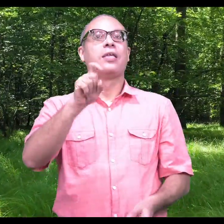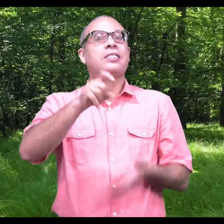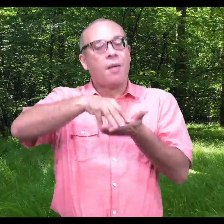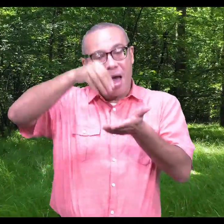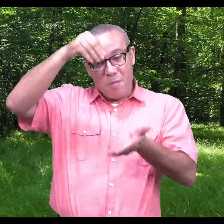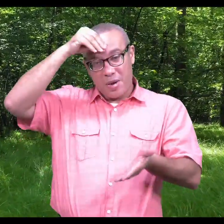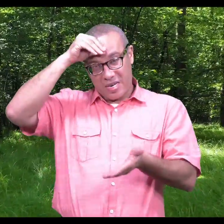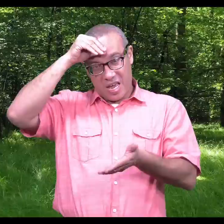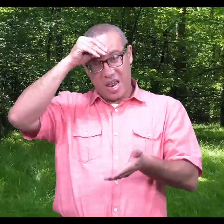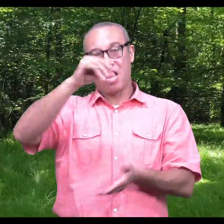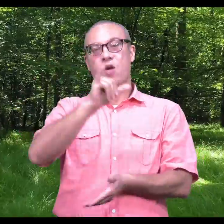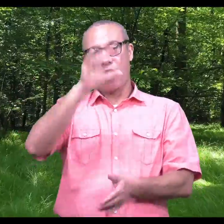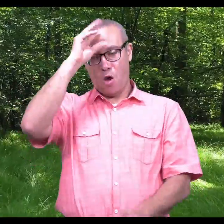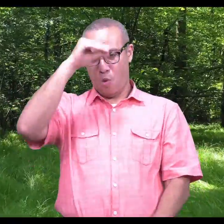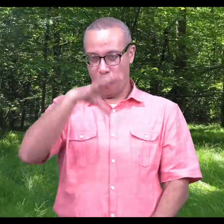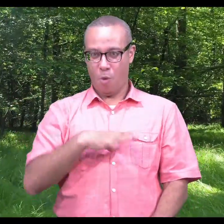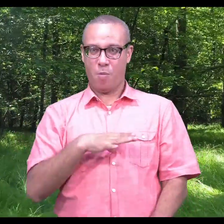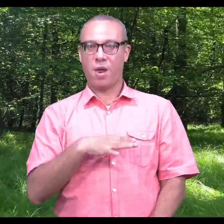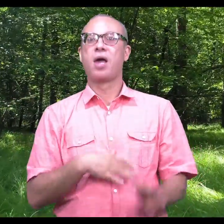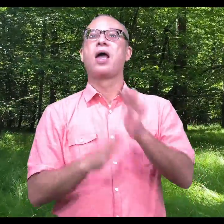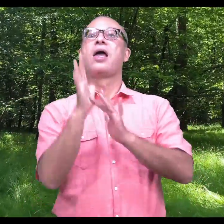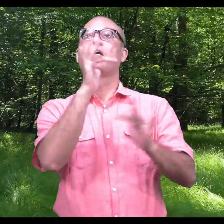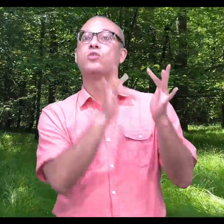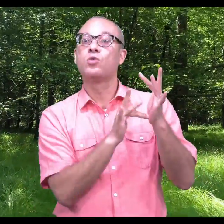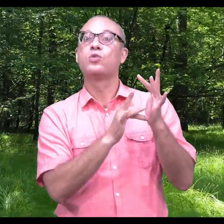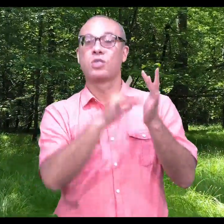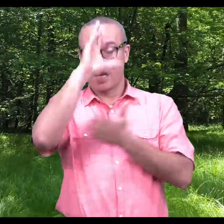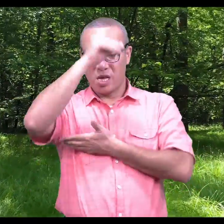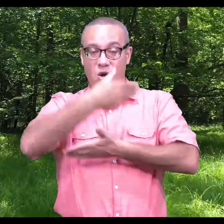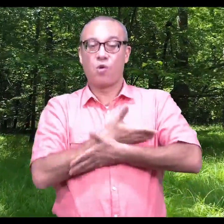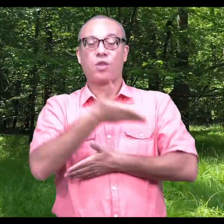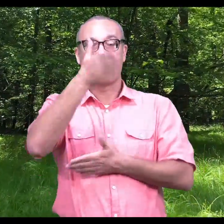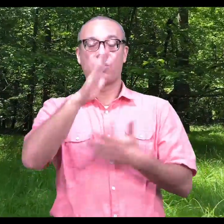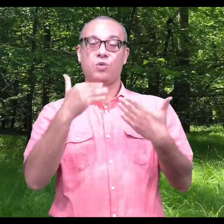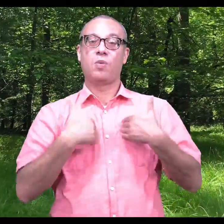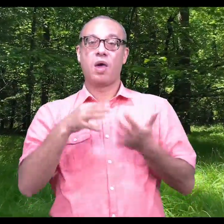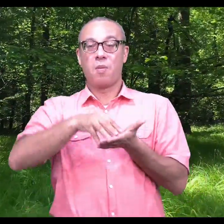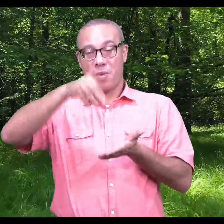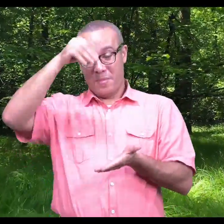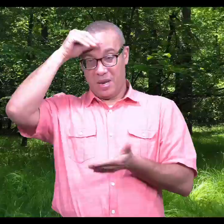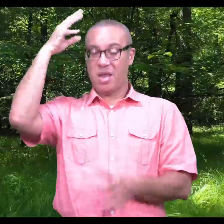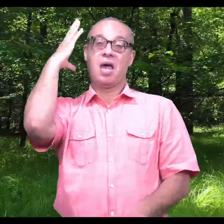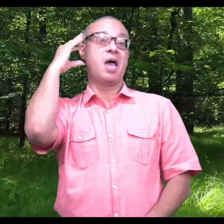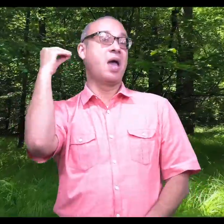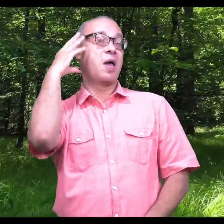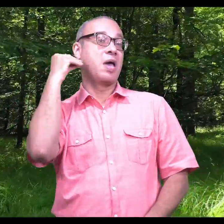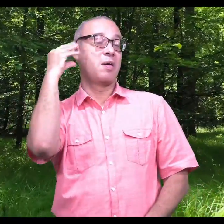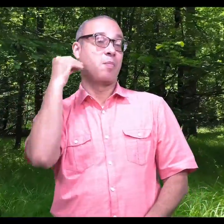el texto de esta manera. Y aunque Jesús era el Hijo de Dios, tuvo que aprender por experiencia lo que